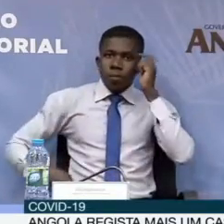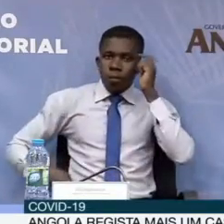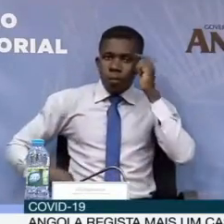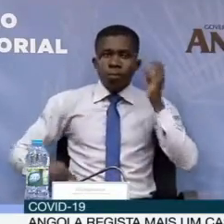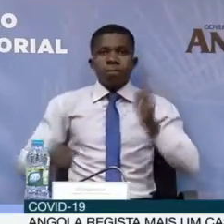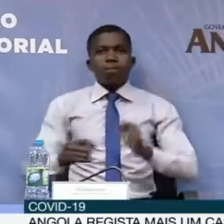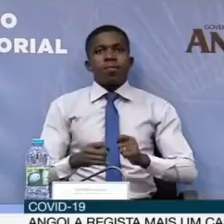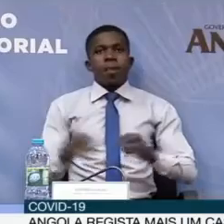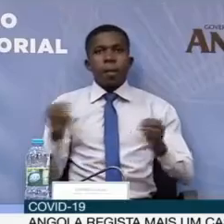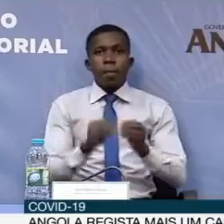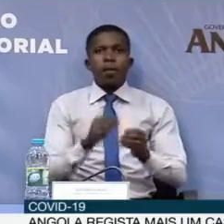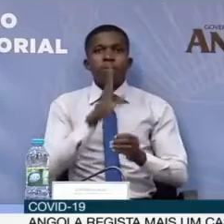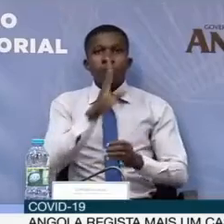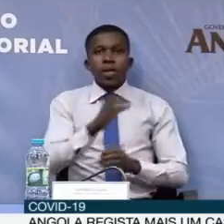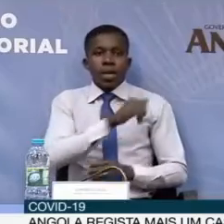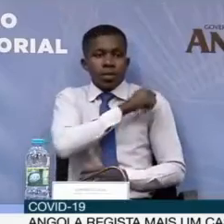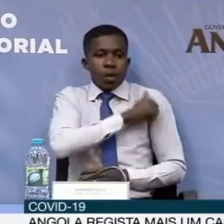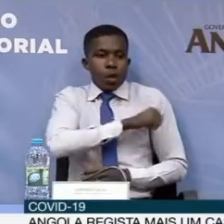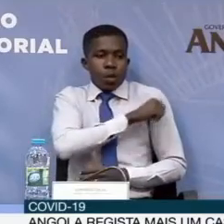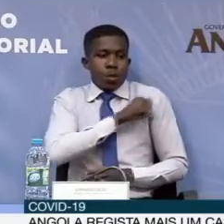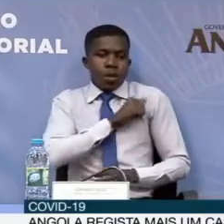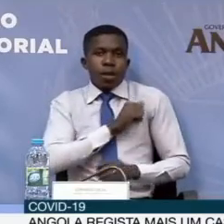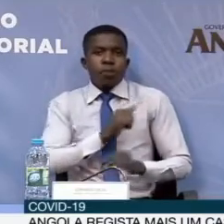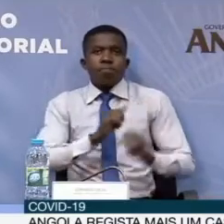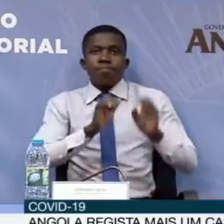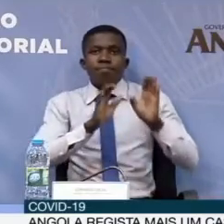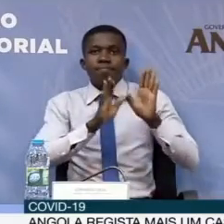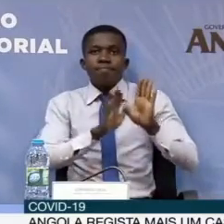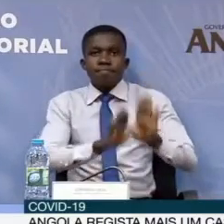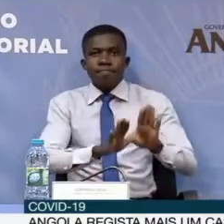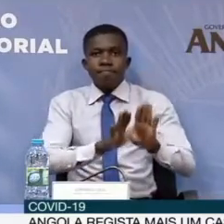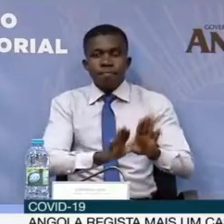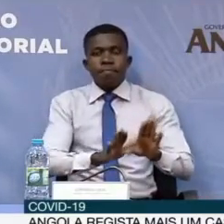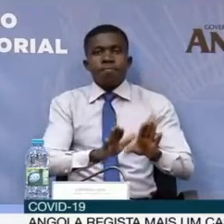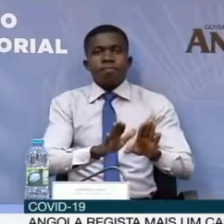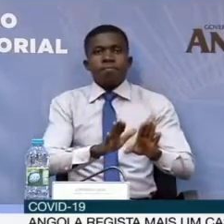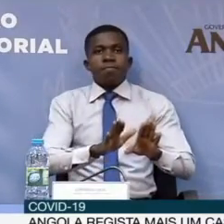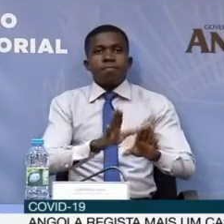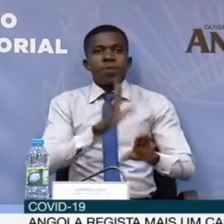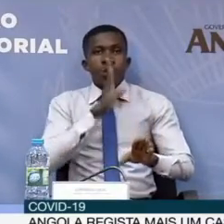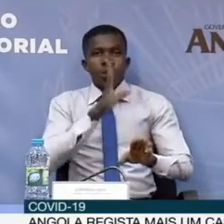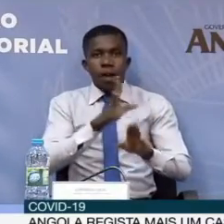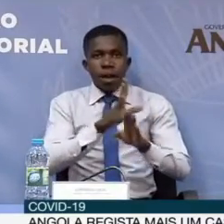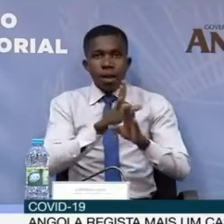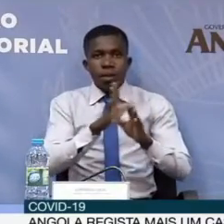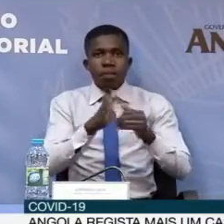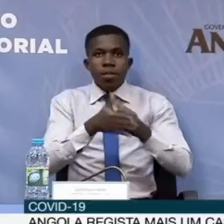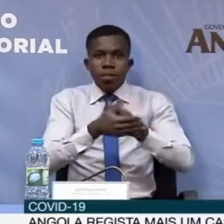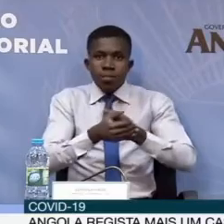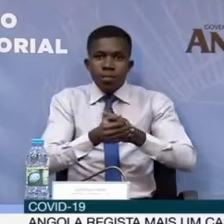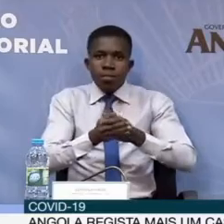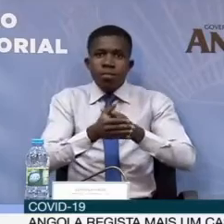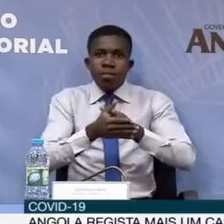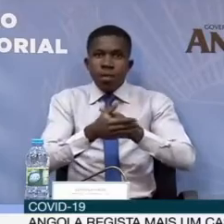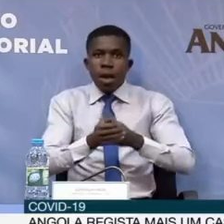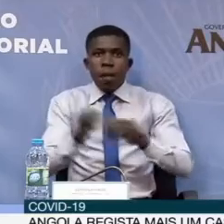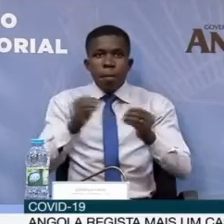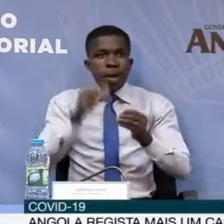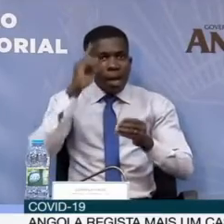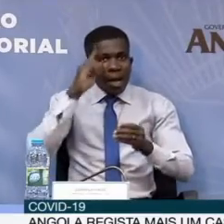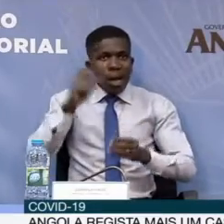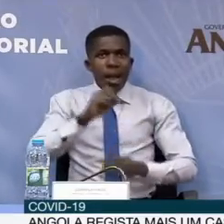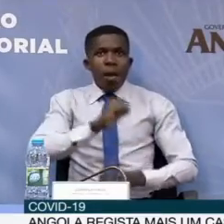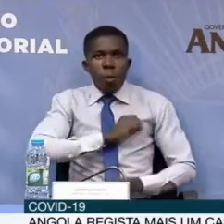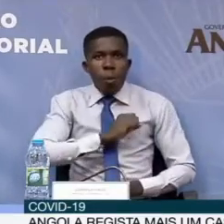das nossas unidades de referência e importa referir aqui que está assintomático.